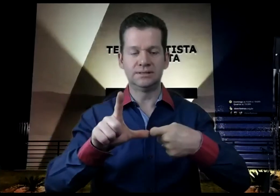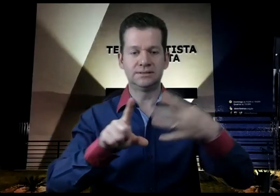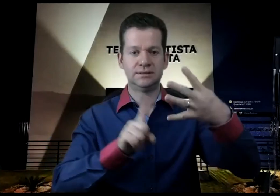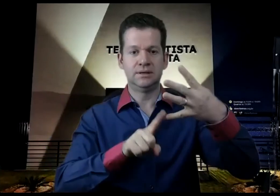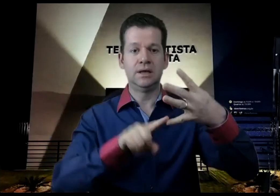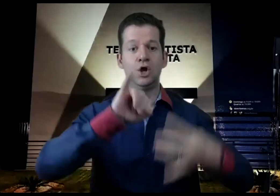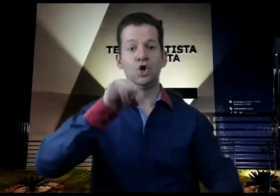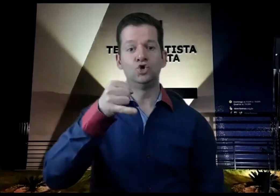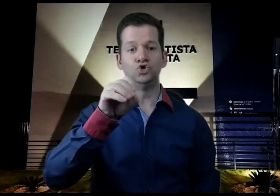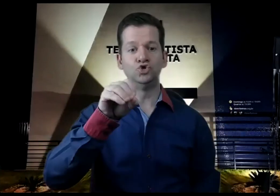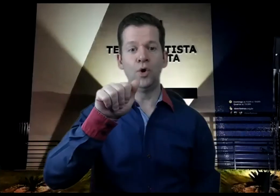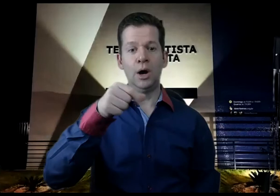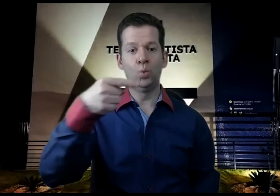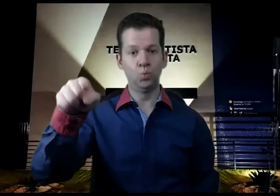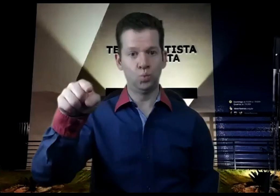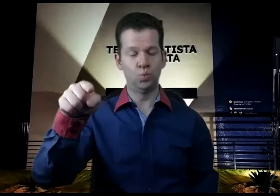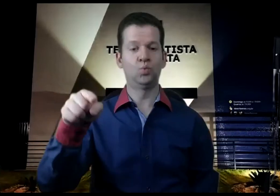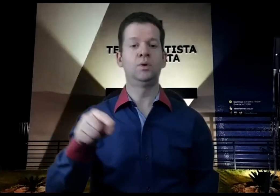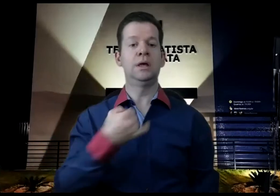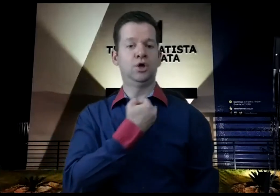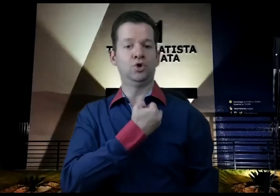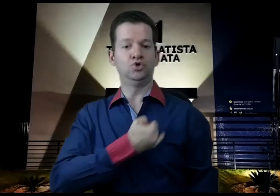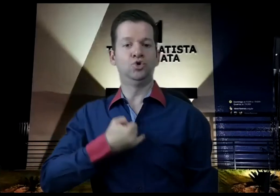Lucas. João,